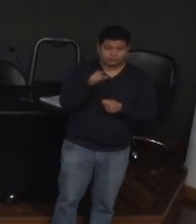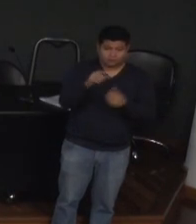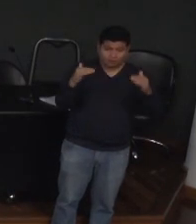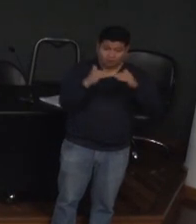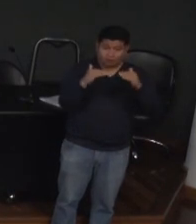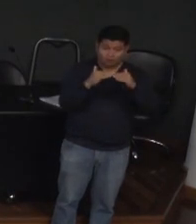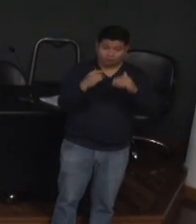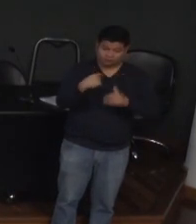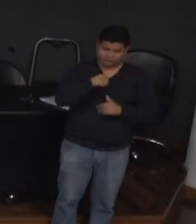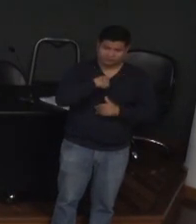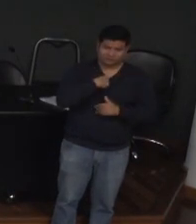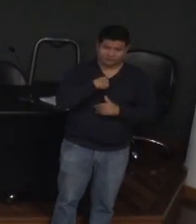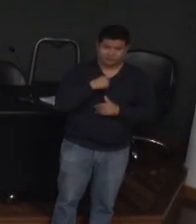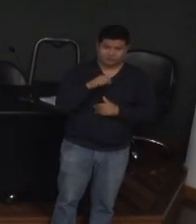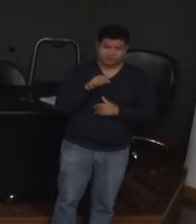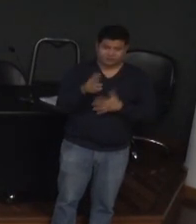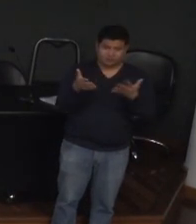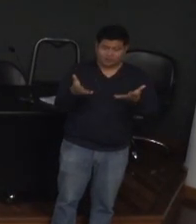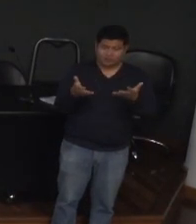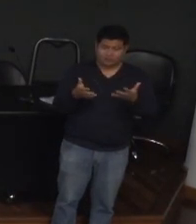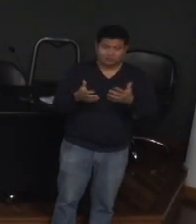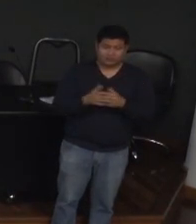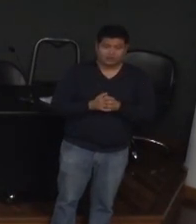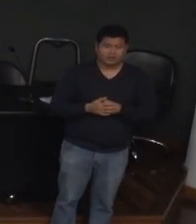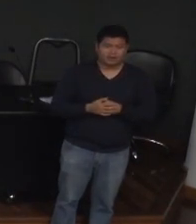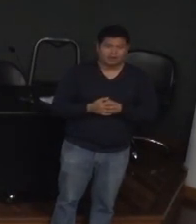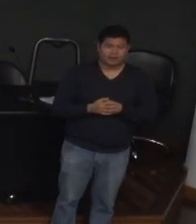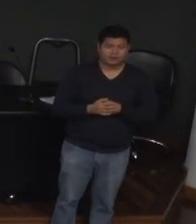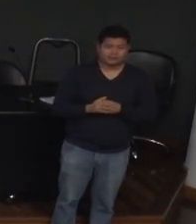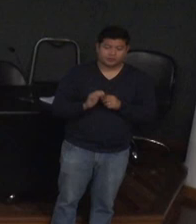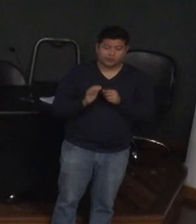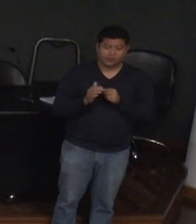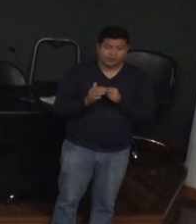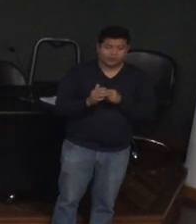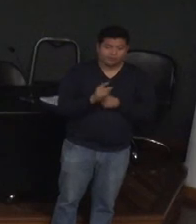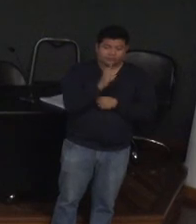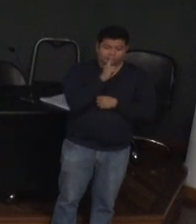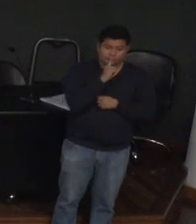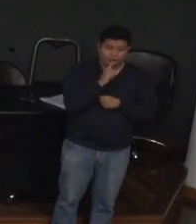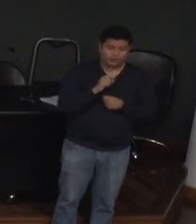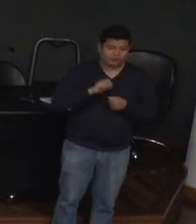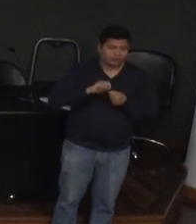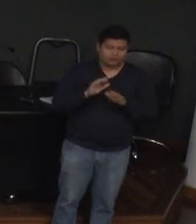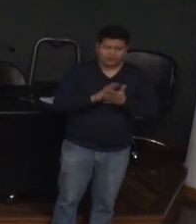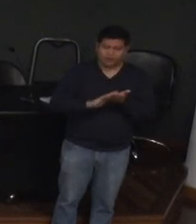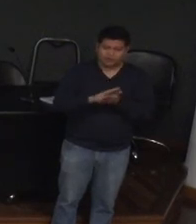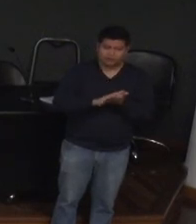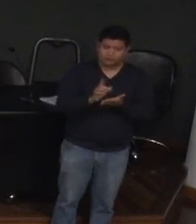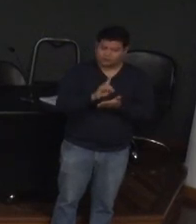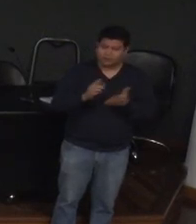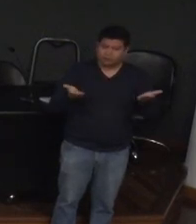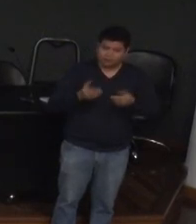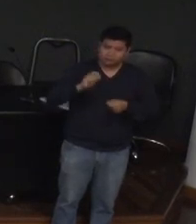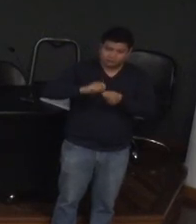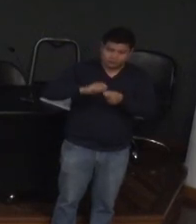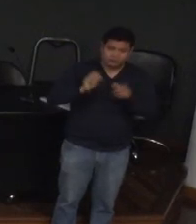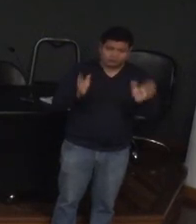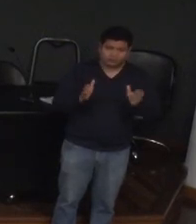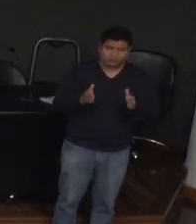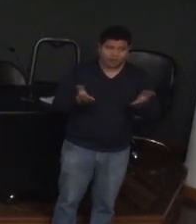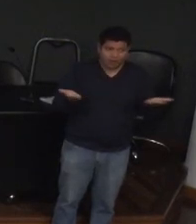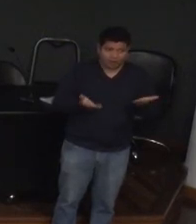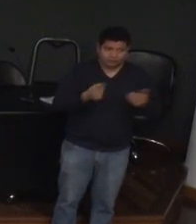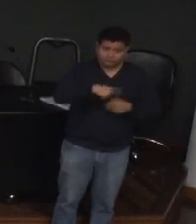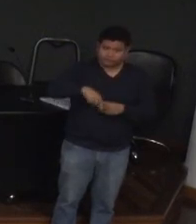que você não se omite mais em relação ao eventual incidente de segurança? E é isso que a gente vai fazer agora com